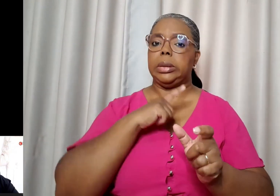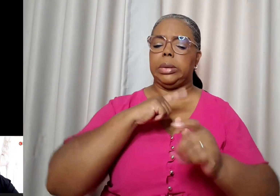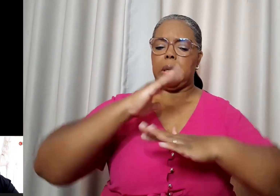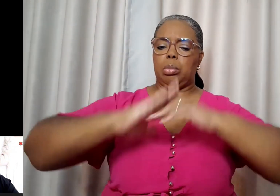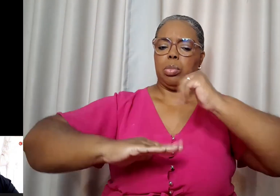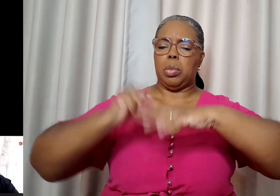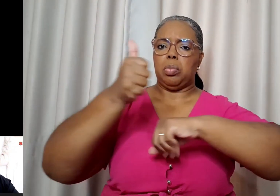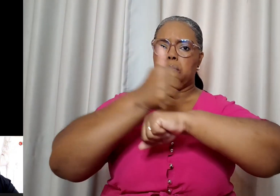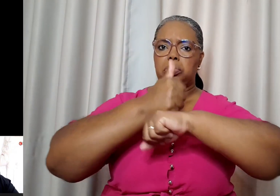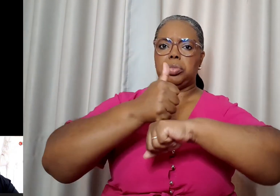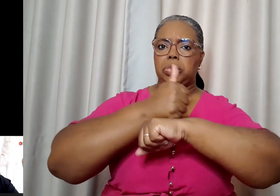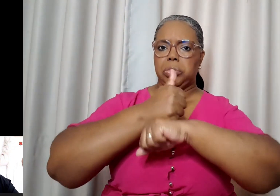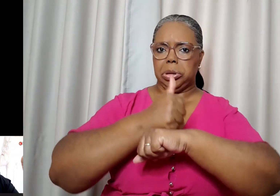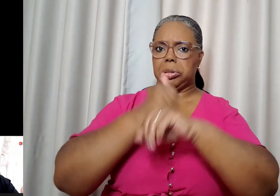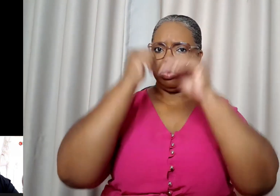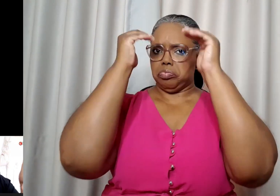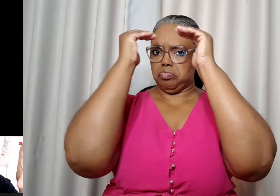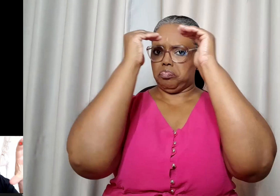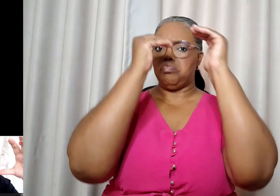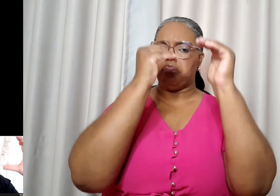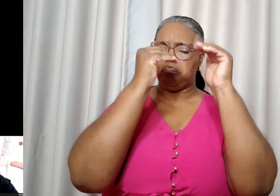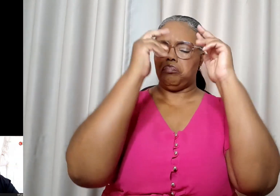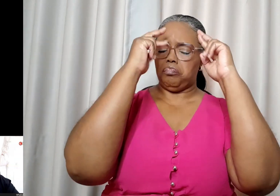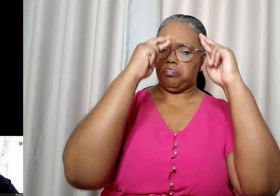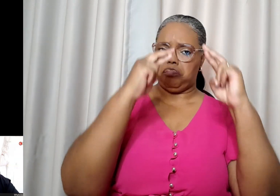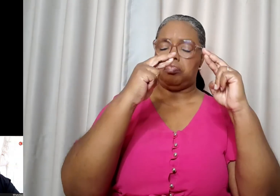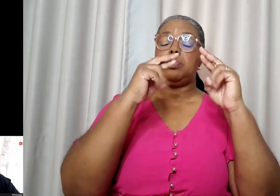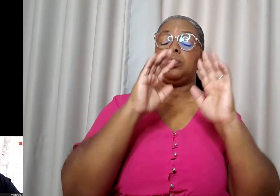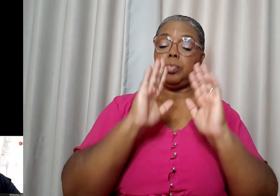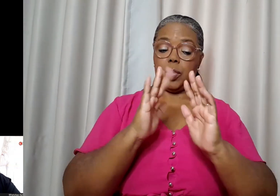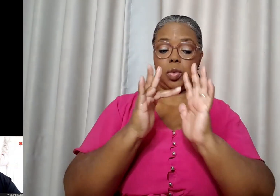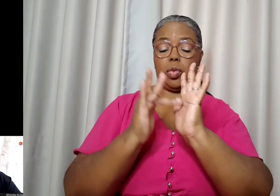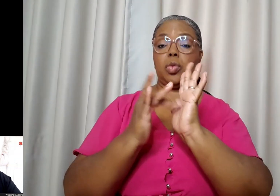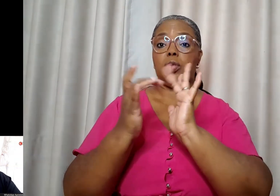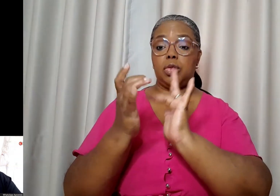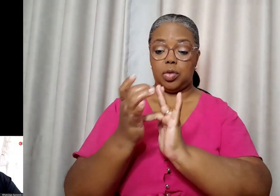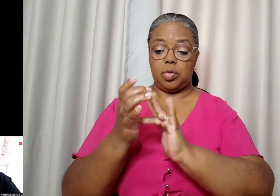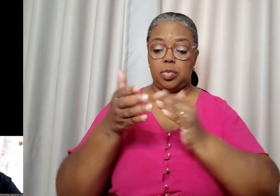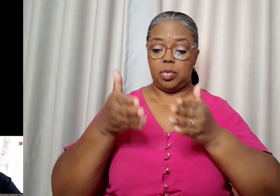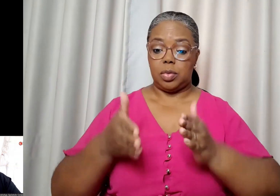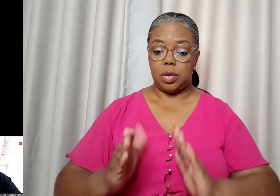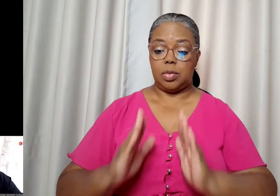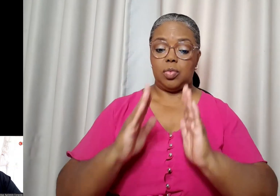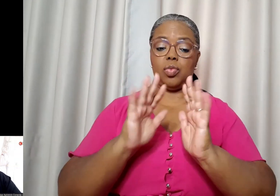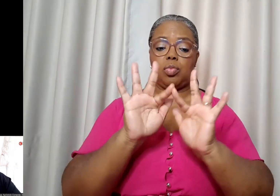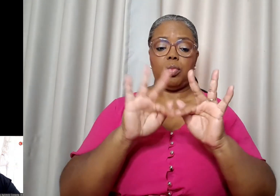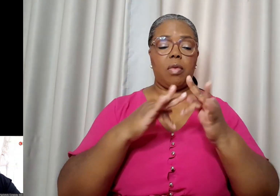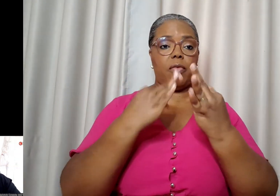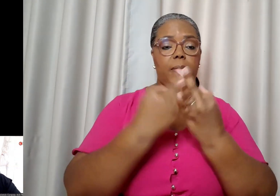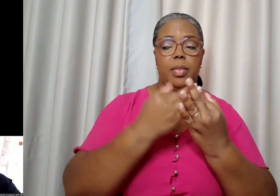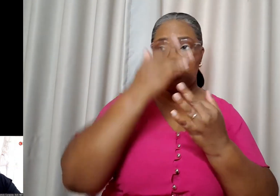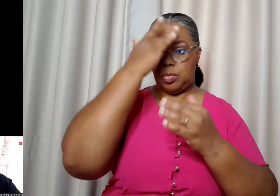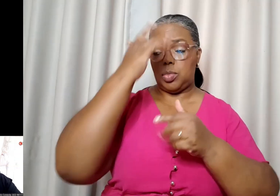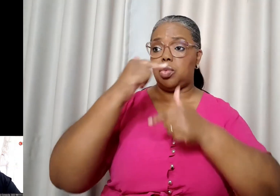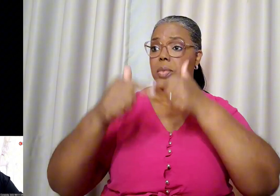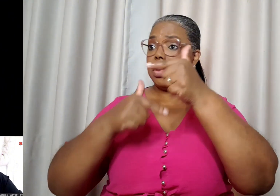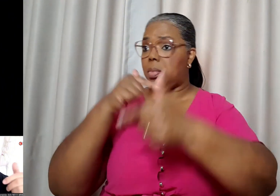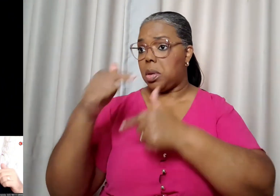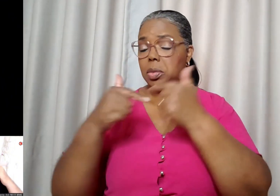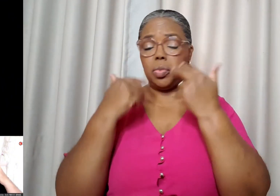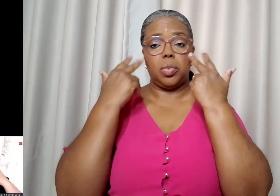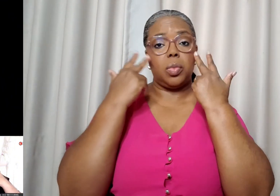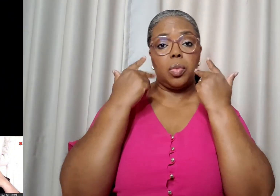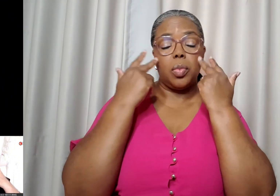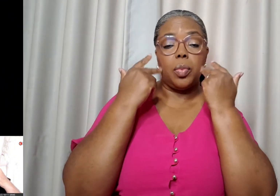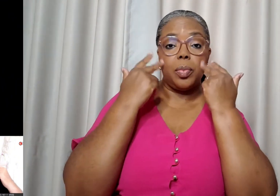época, então Jesus nasce numa família de trabalhadores, normal. Então,